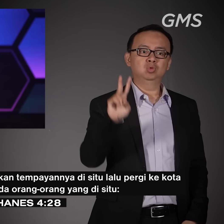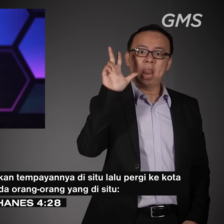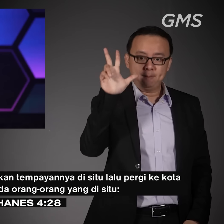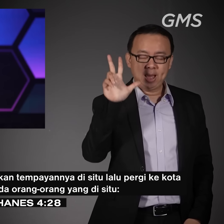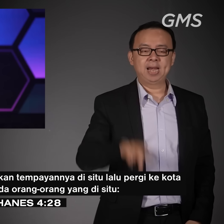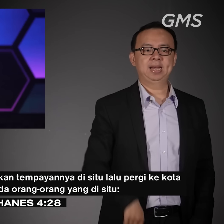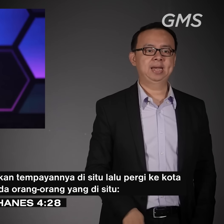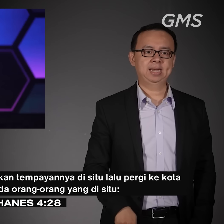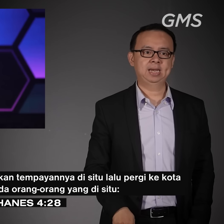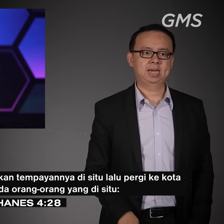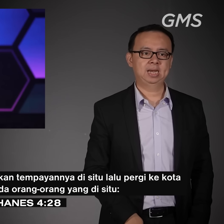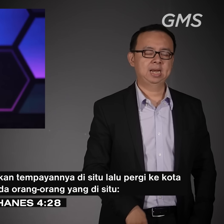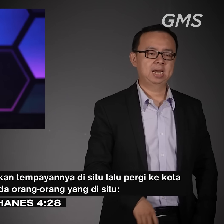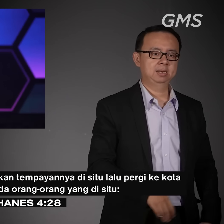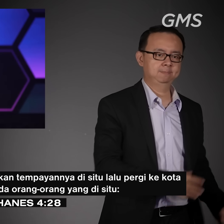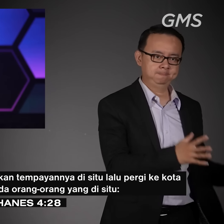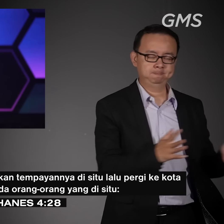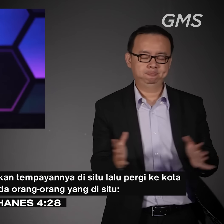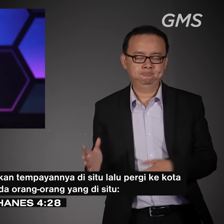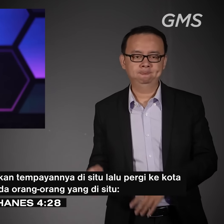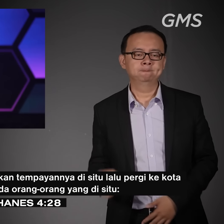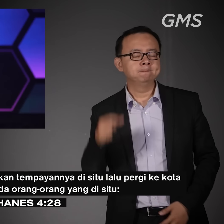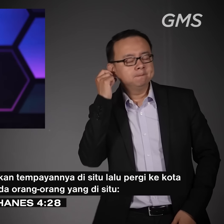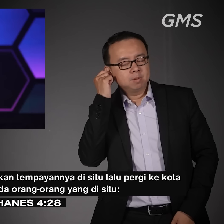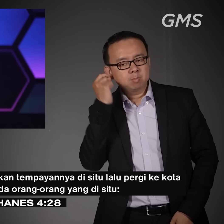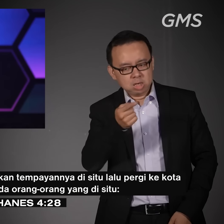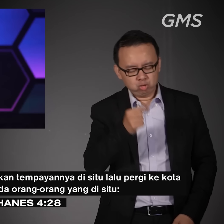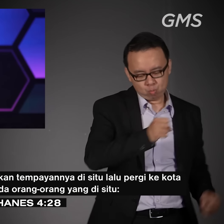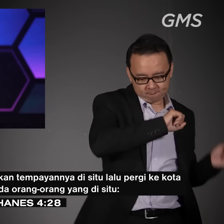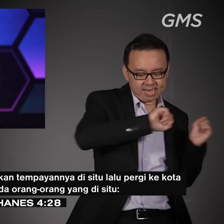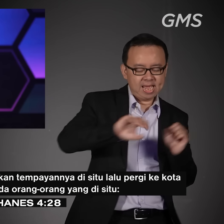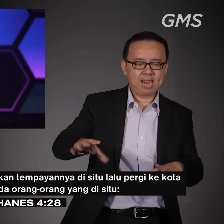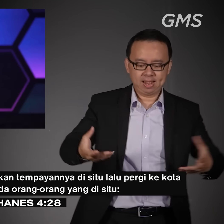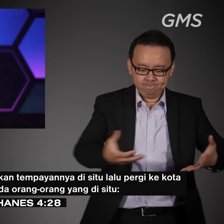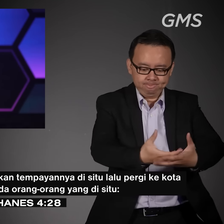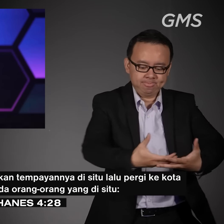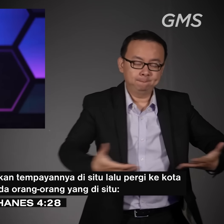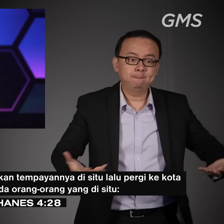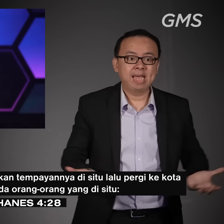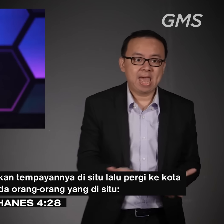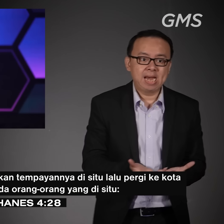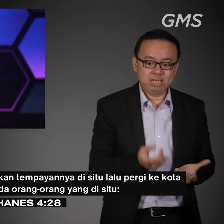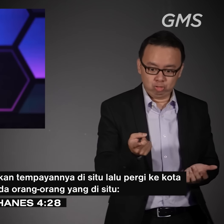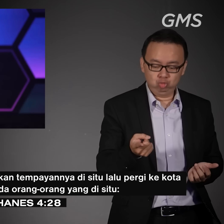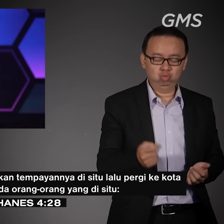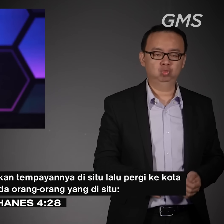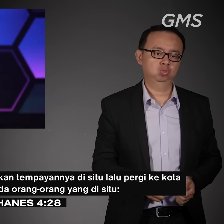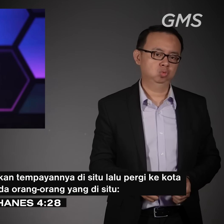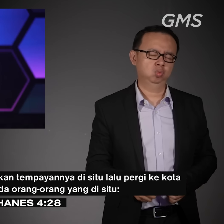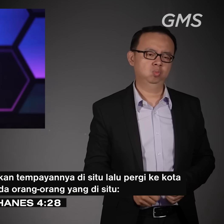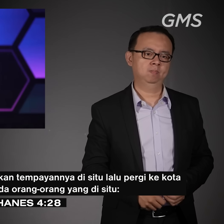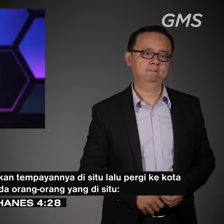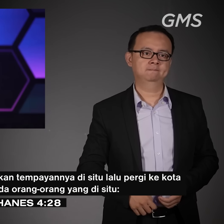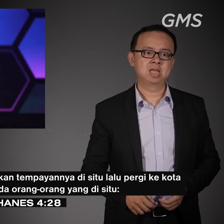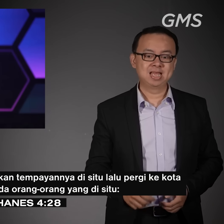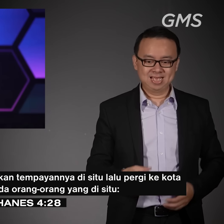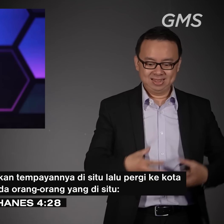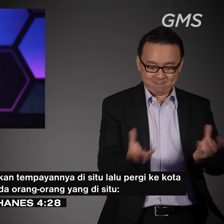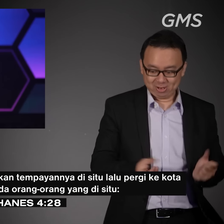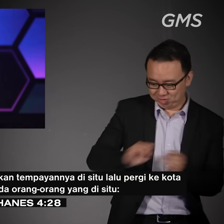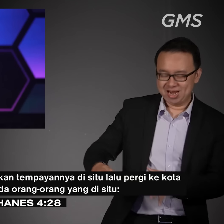ke-28. Maka perempuan itu meninggalkan tempayannya di situ. Begitu lugu ya ditinggal tempayannya di sana. Saking senangnya